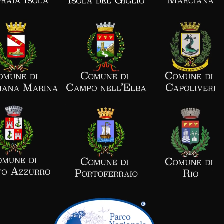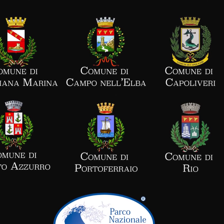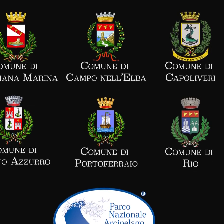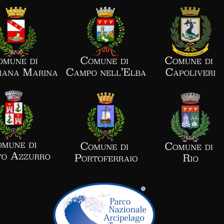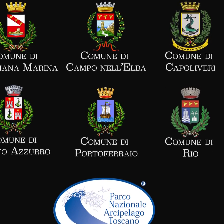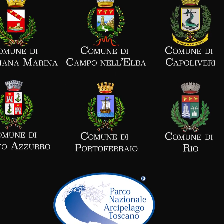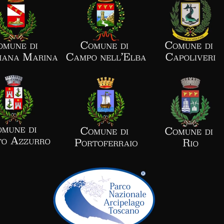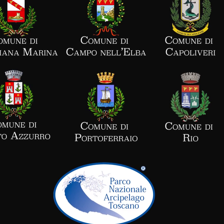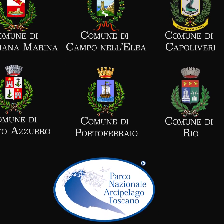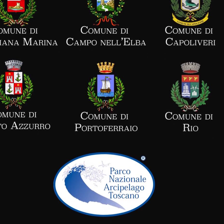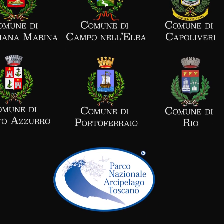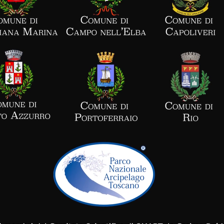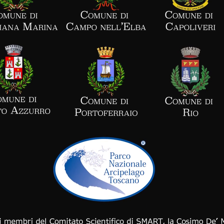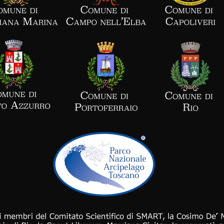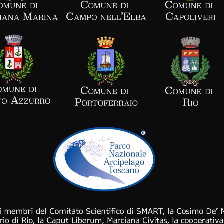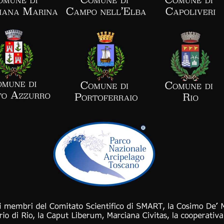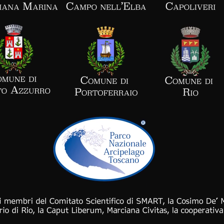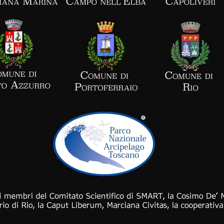I muri antichi, che